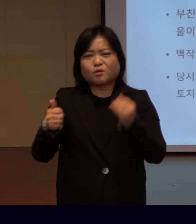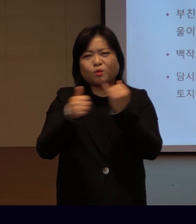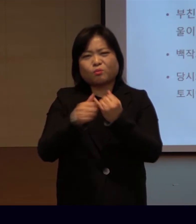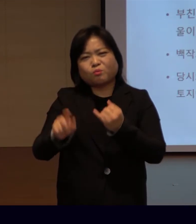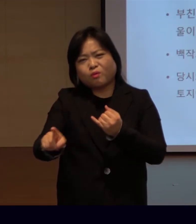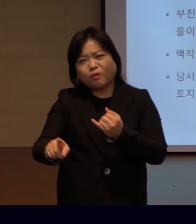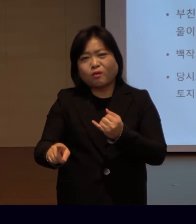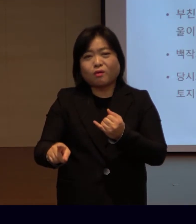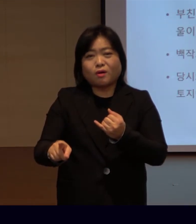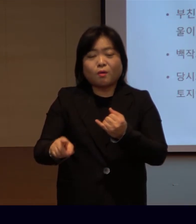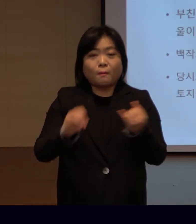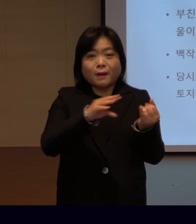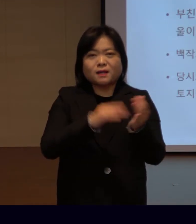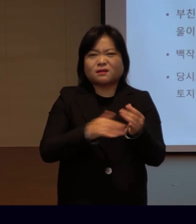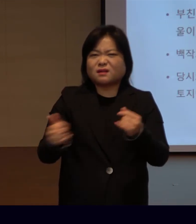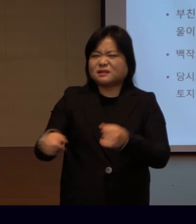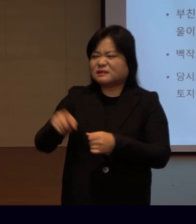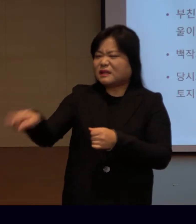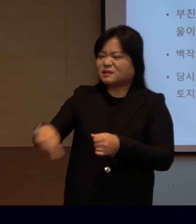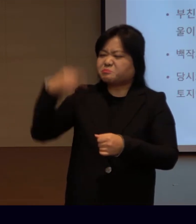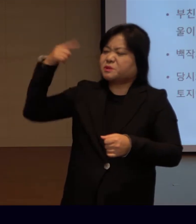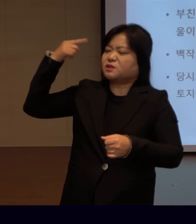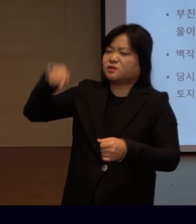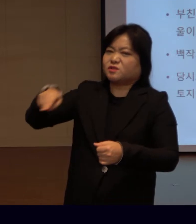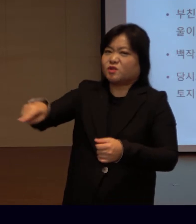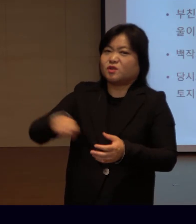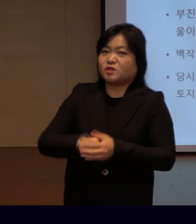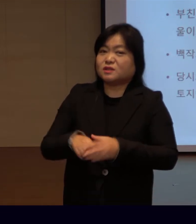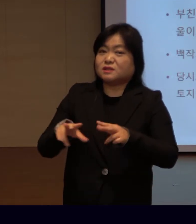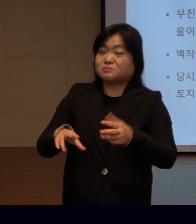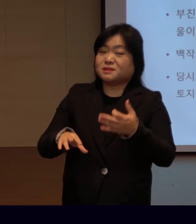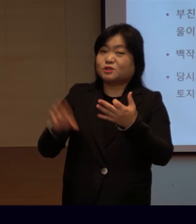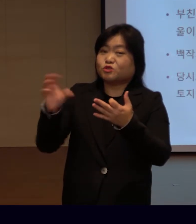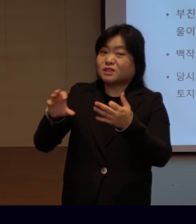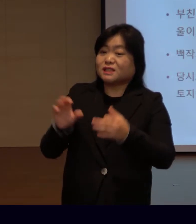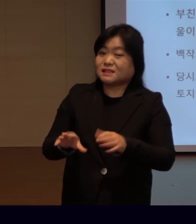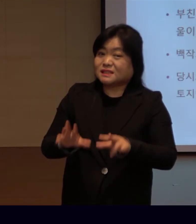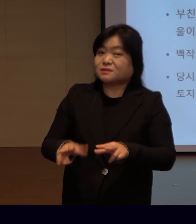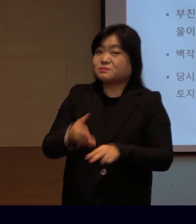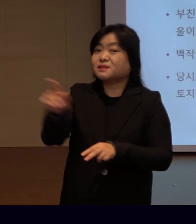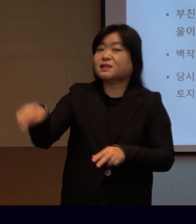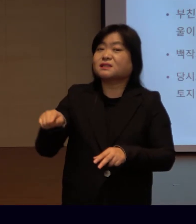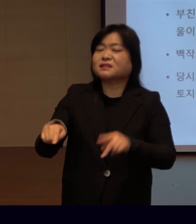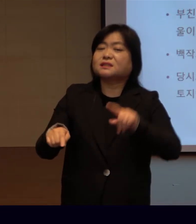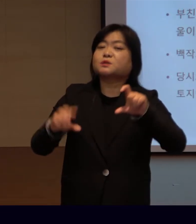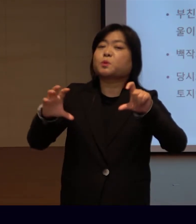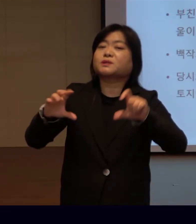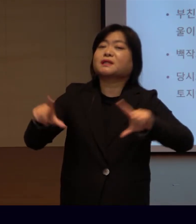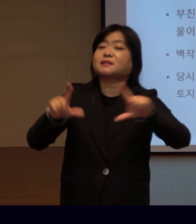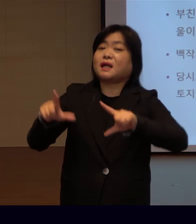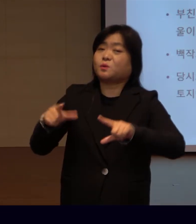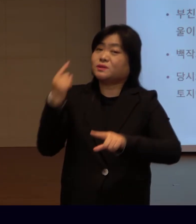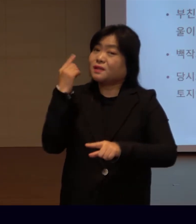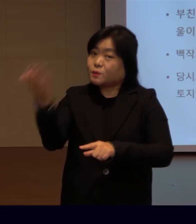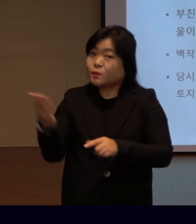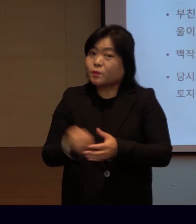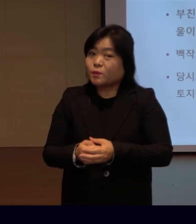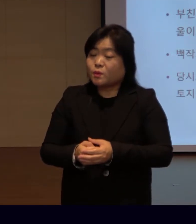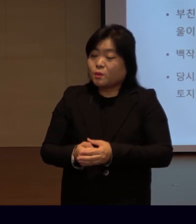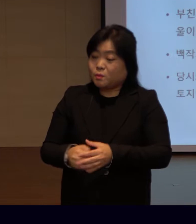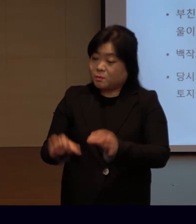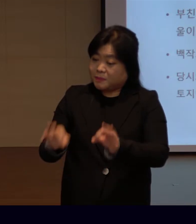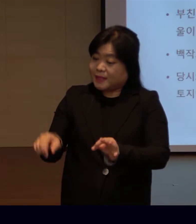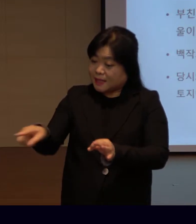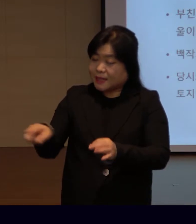도대체 미쳤어요? 지금 19세기인 지금 당신들은 15세기에 살고 있나요? 보세요.